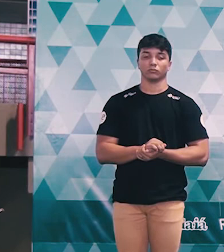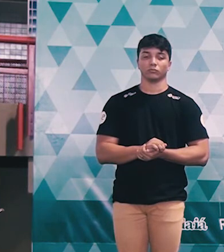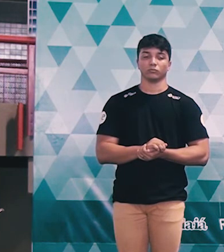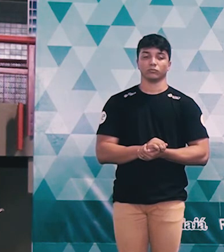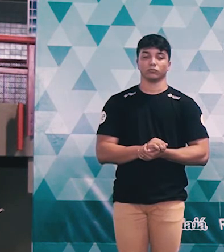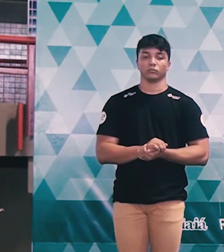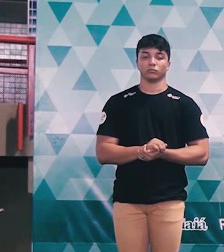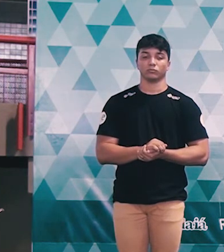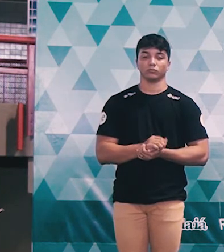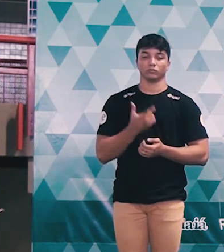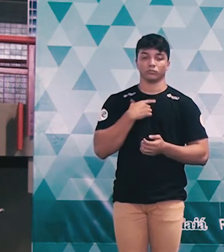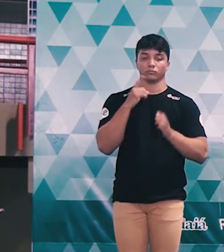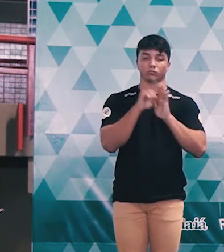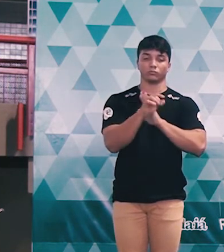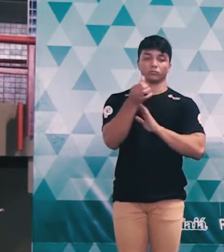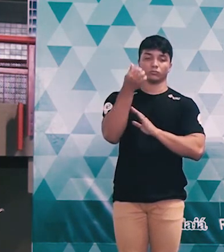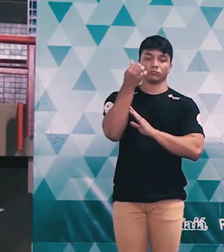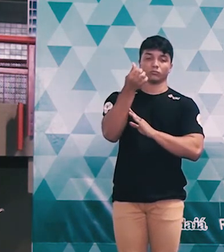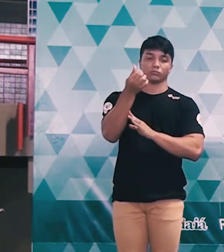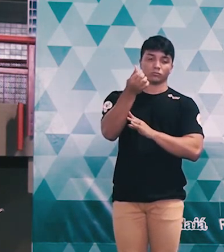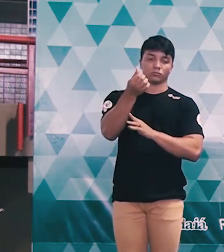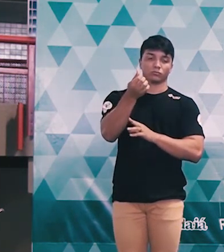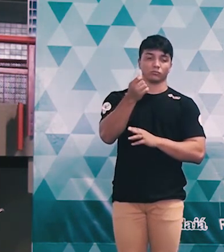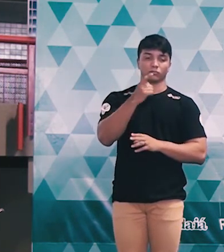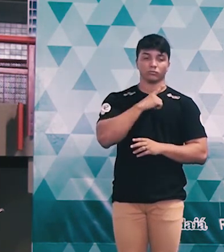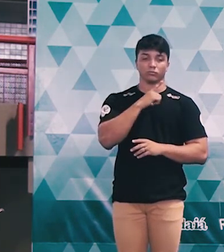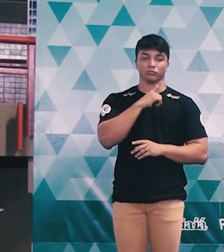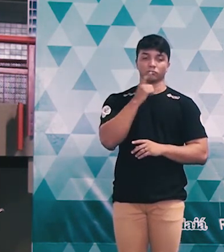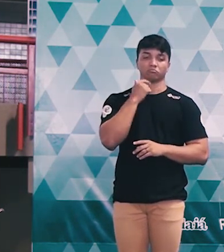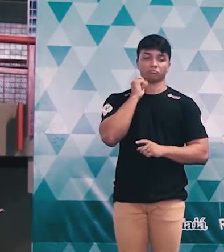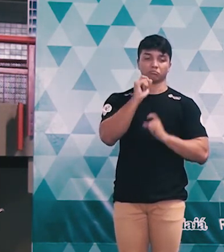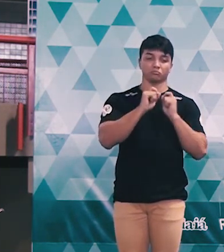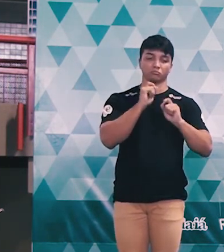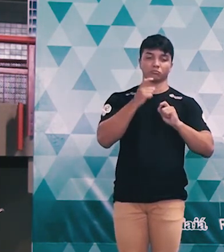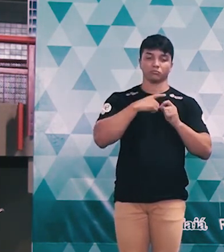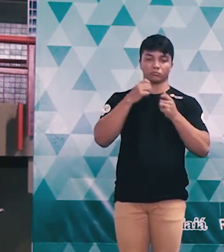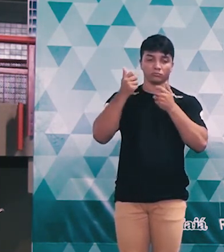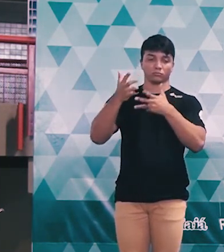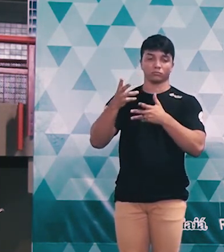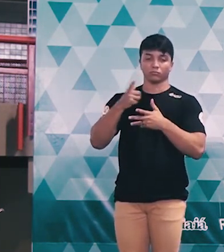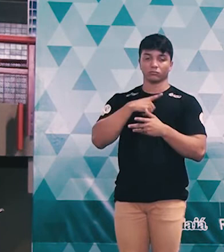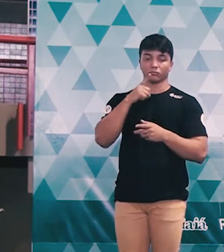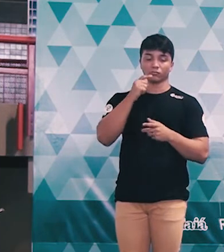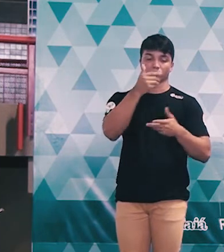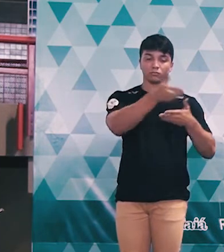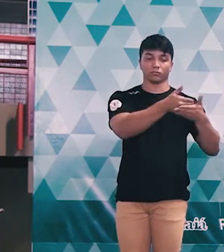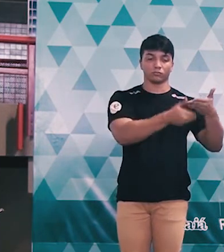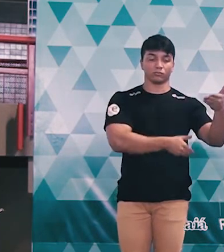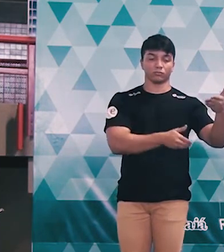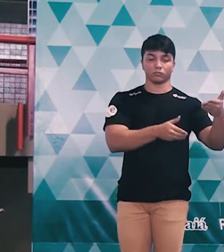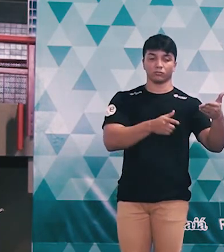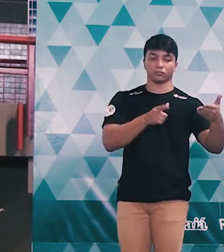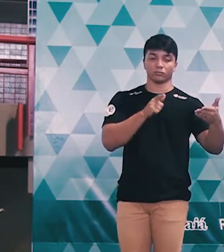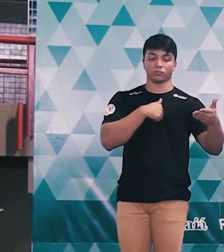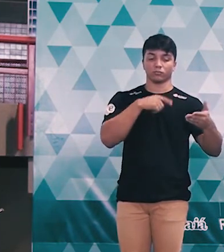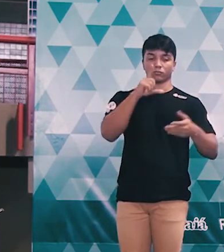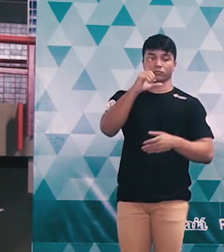Essa questão 6, vou dizer para vocês que foi da prova